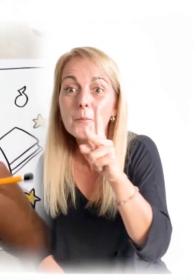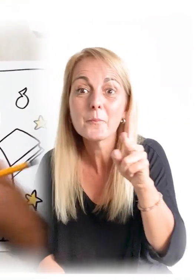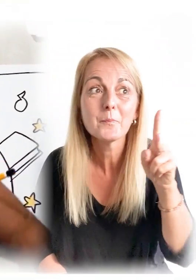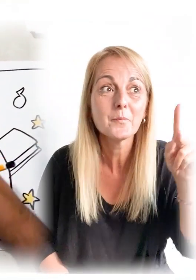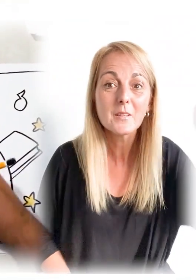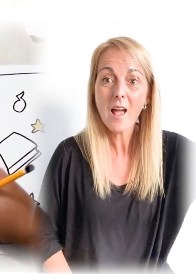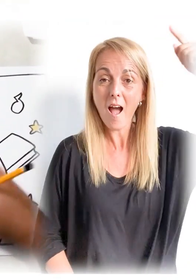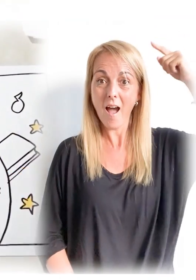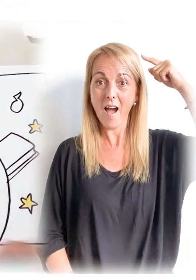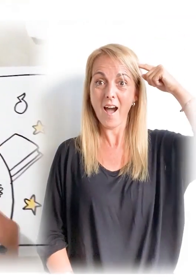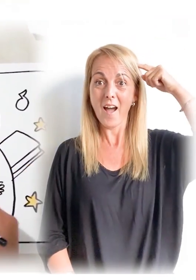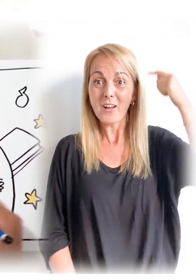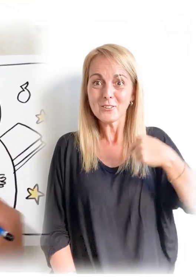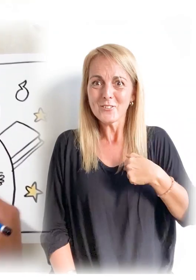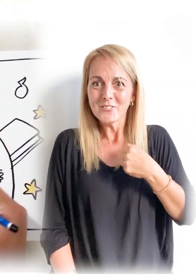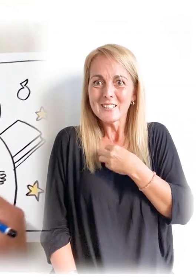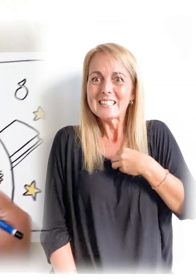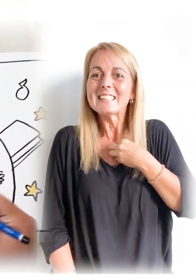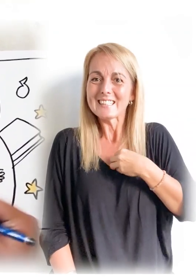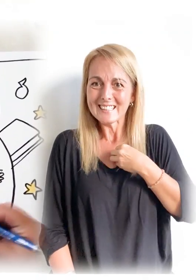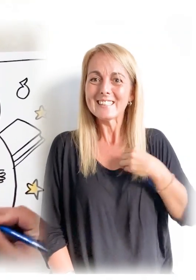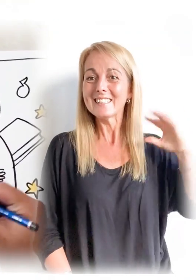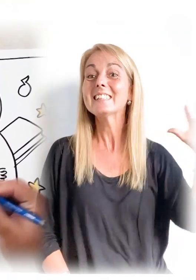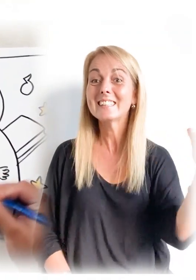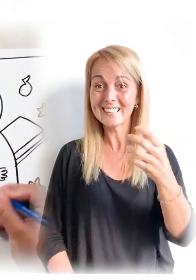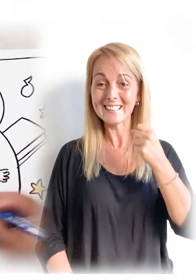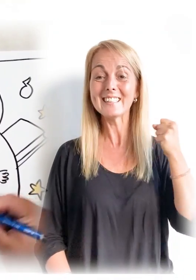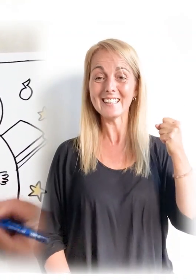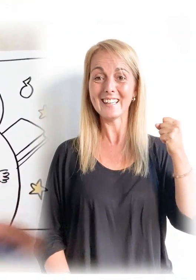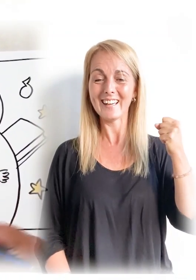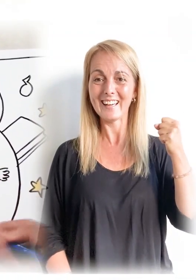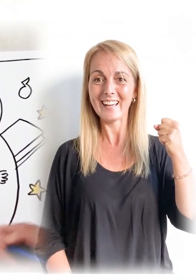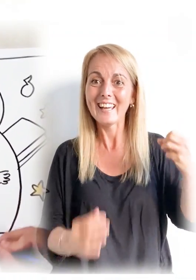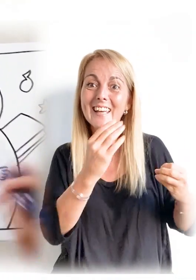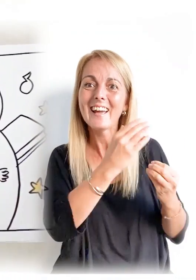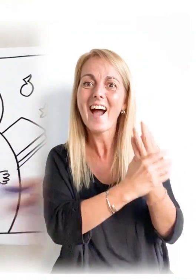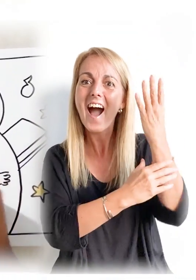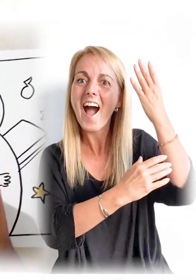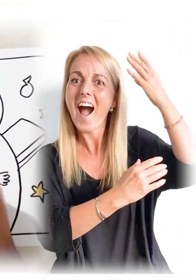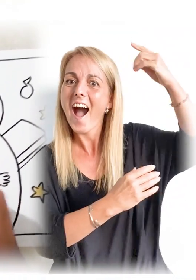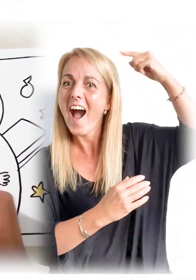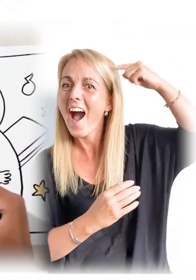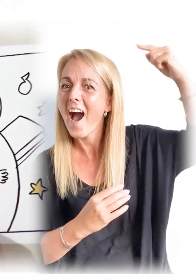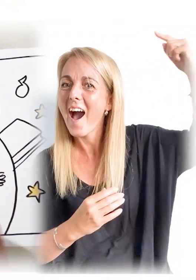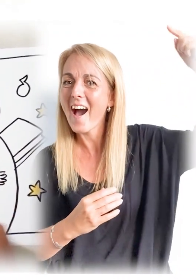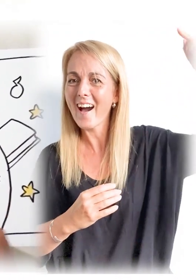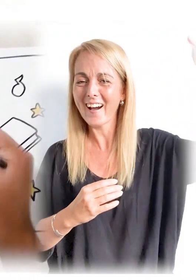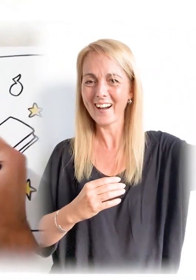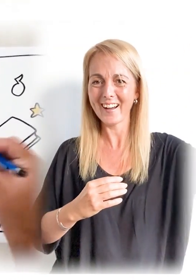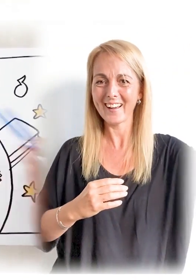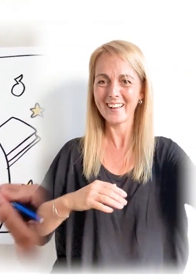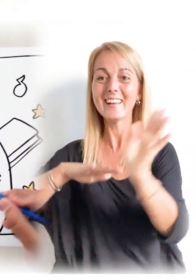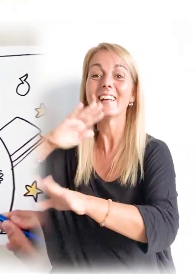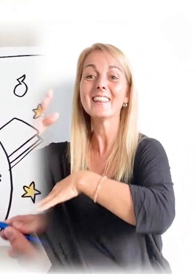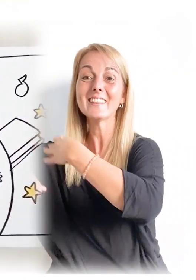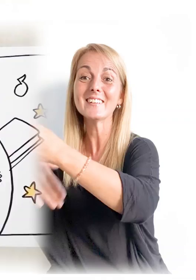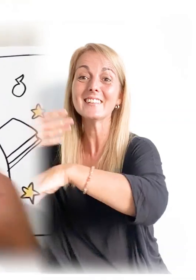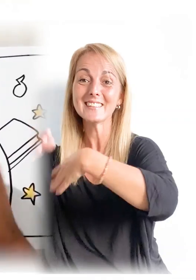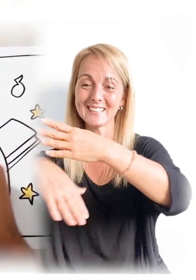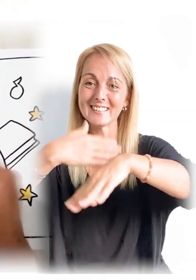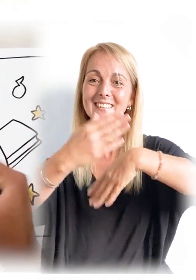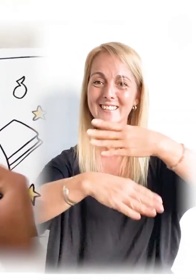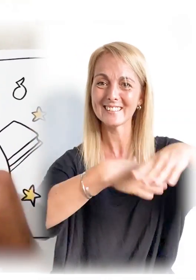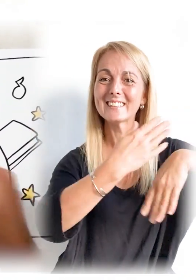Mirando y pensando, yo siento que puedo inventar un mundo